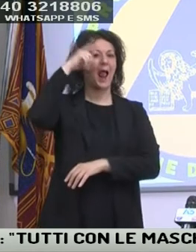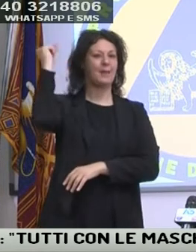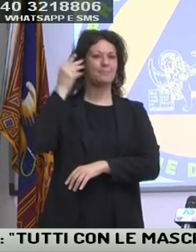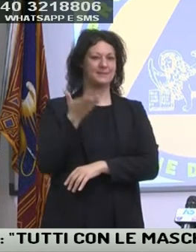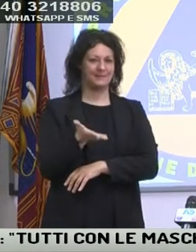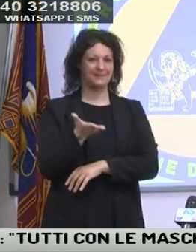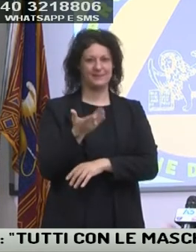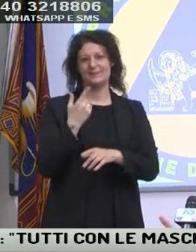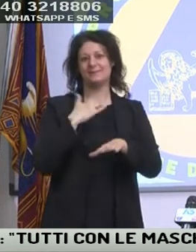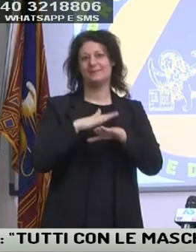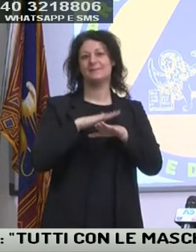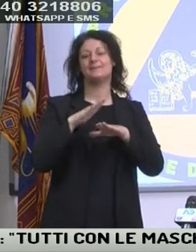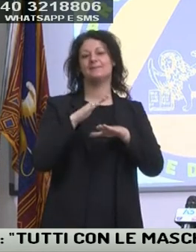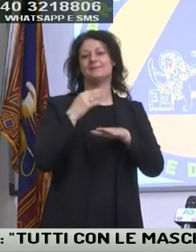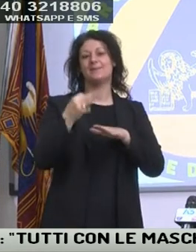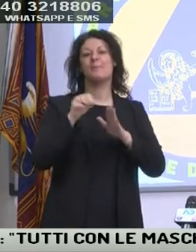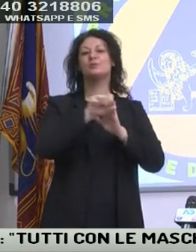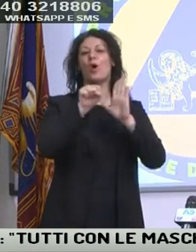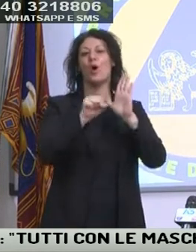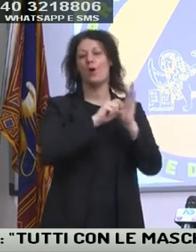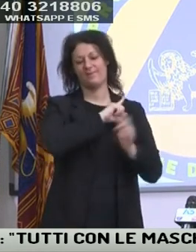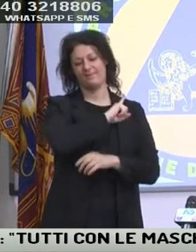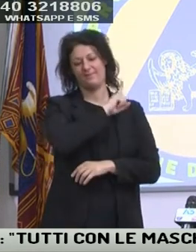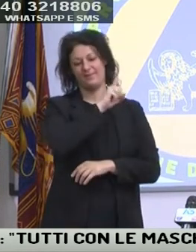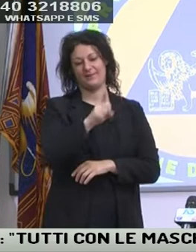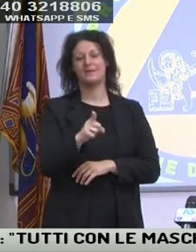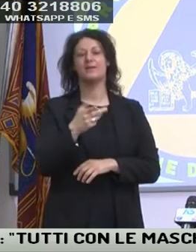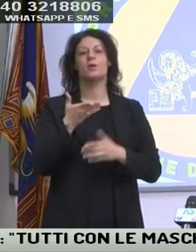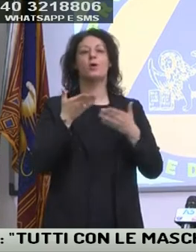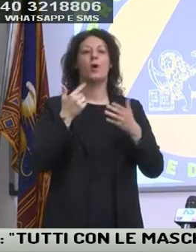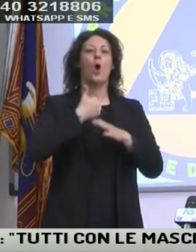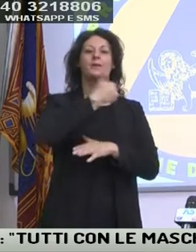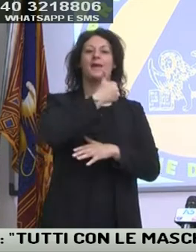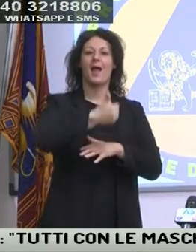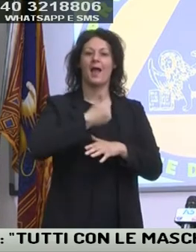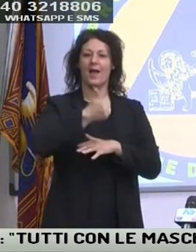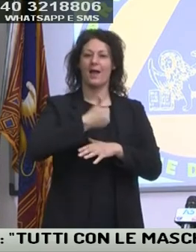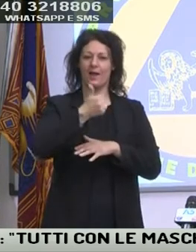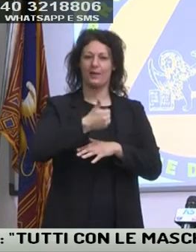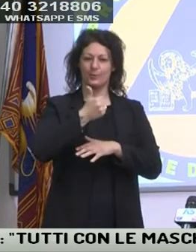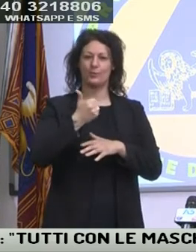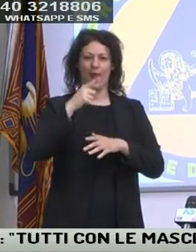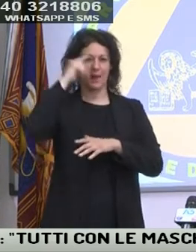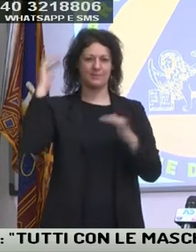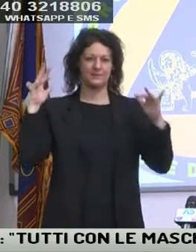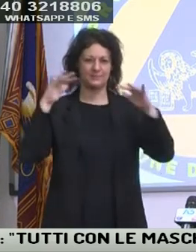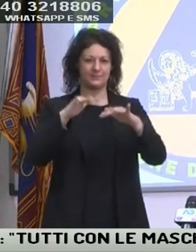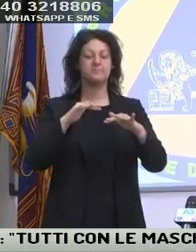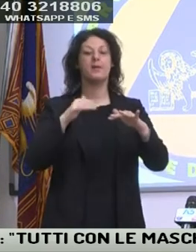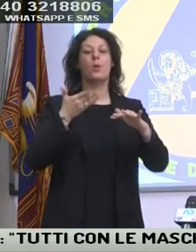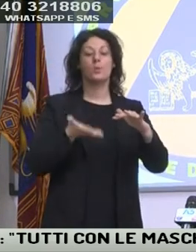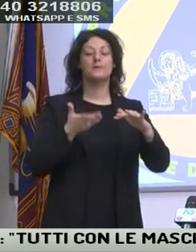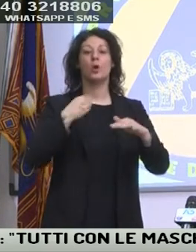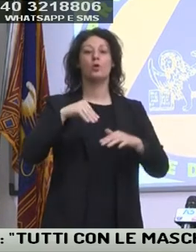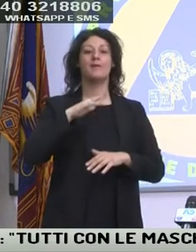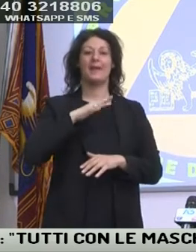noi eravamo organizzati per andarci, e quest'anno era Rimini, spero la si possa recuperare, perché è la